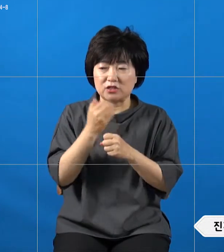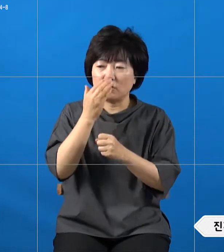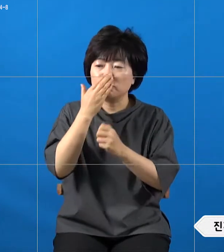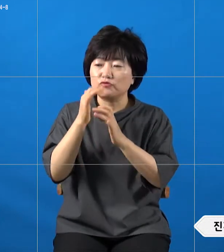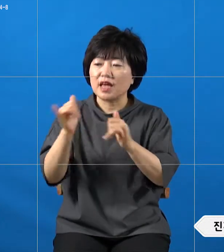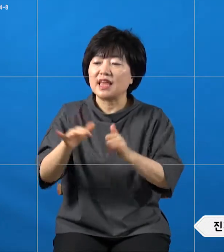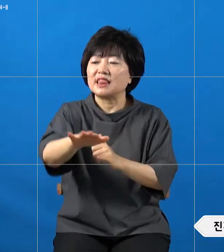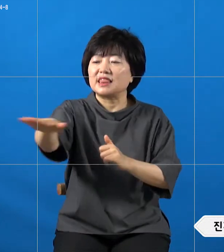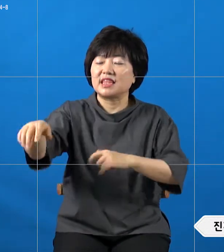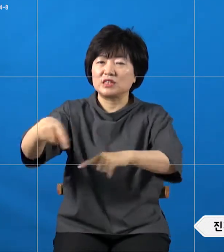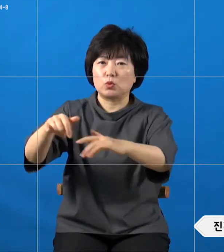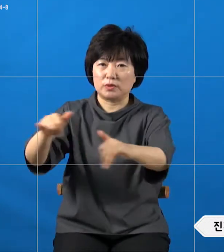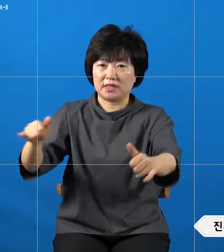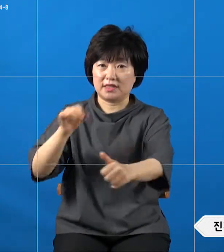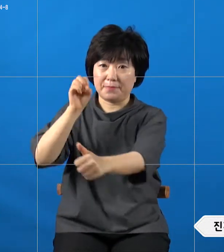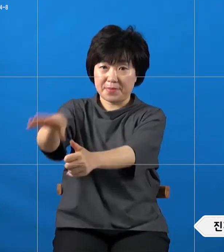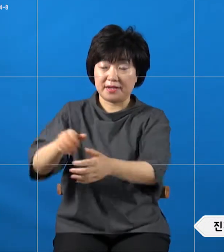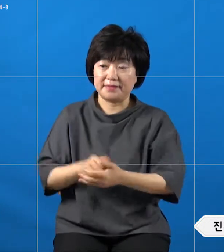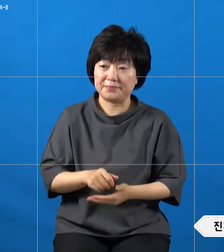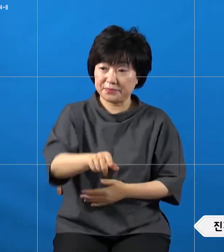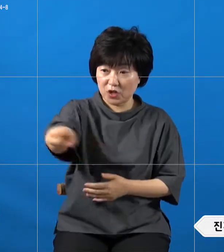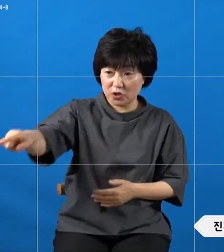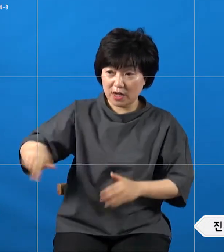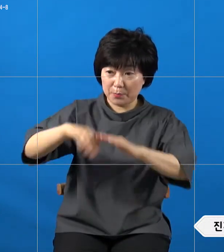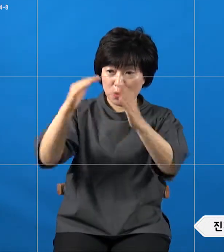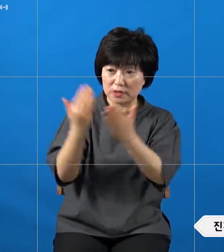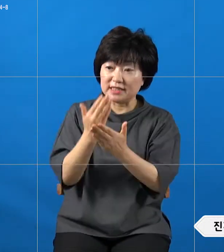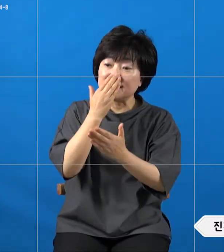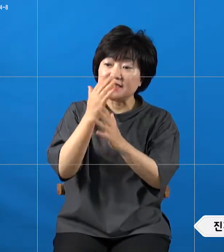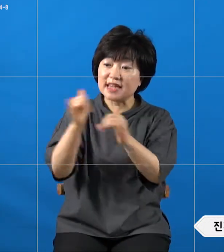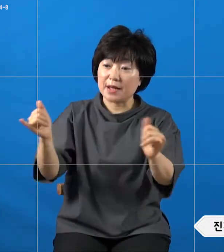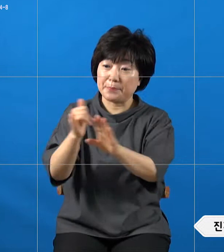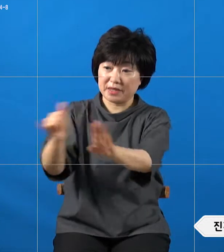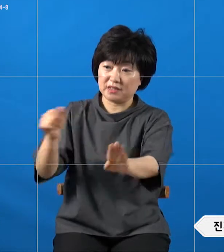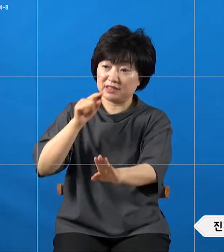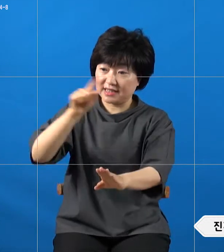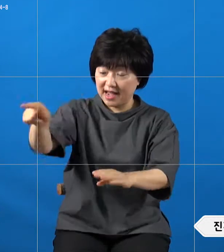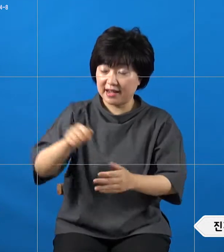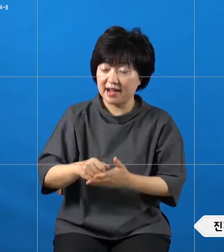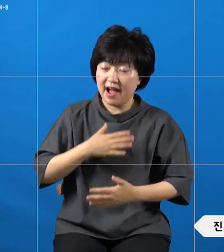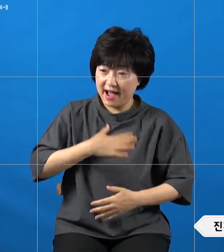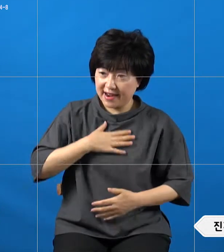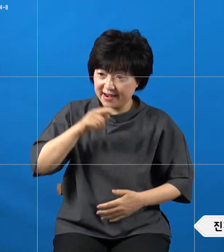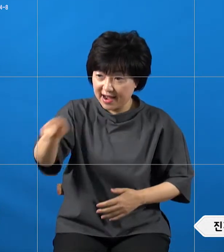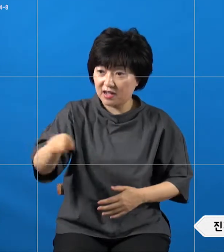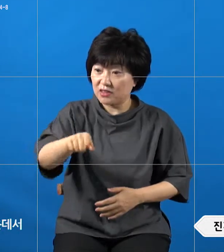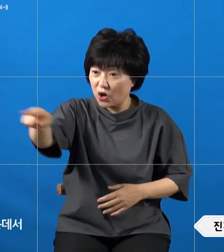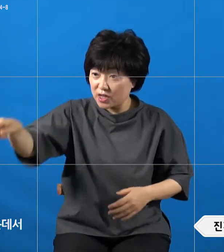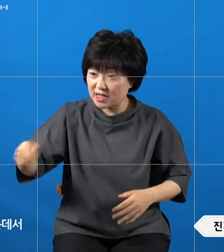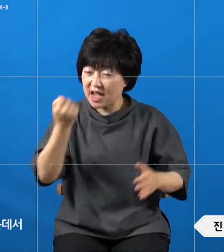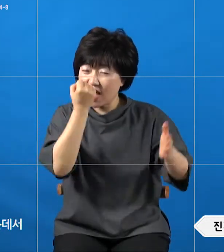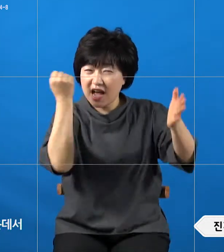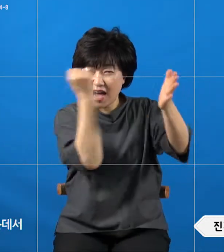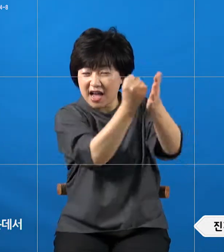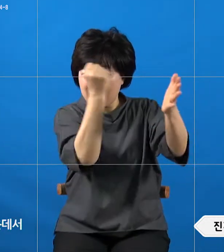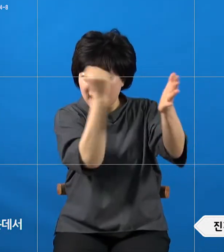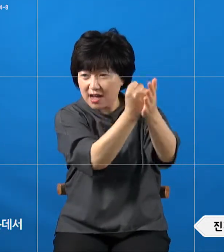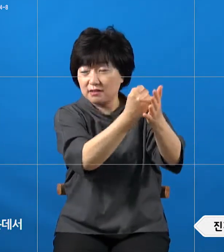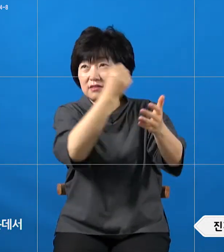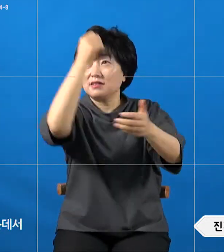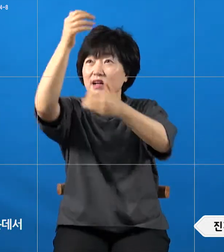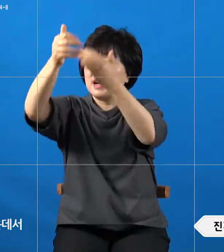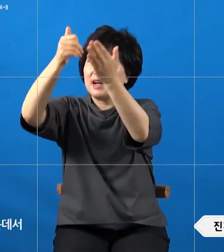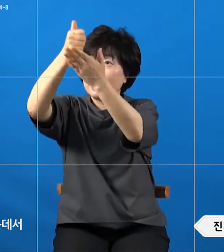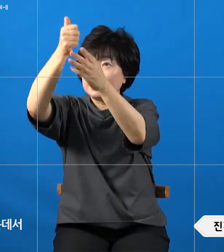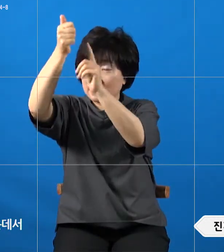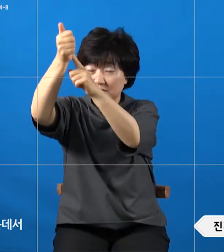지도자들에게 이렇게 말씀하십니다. 너희와 모든 이스라엘 백성들은 알라, 너희가 십자가에 못 박고 하나님이 죽은 자